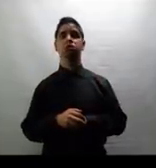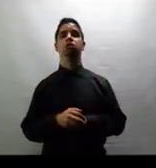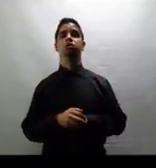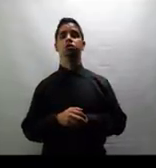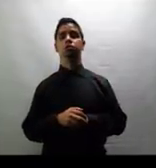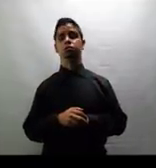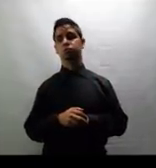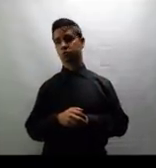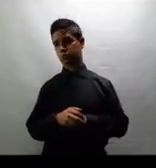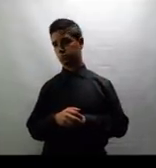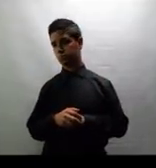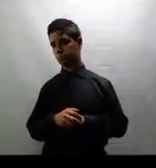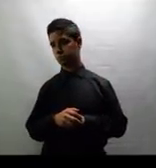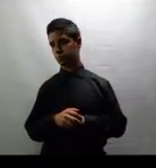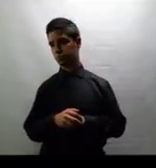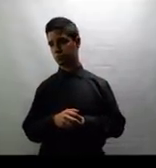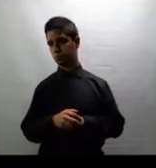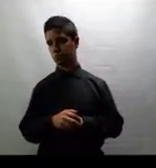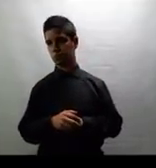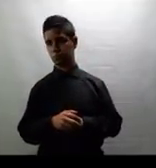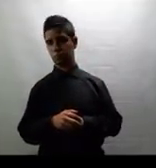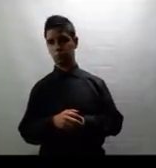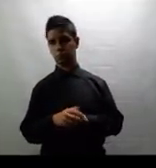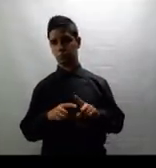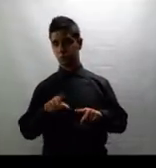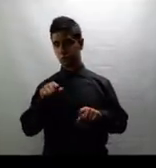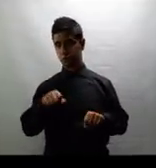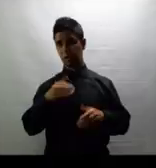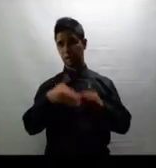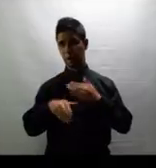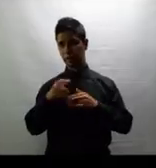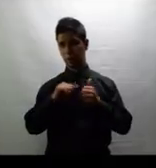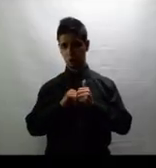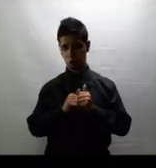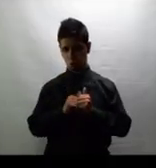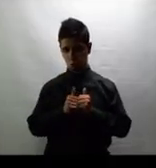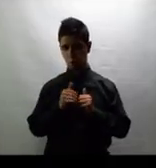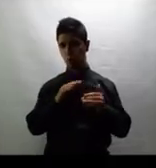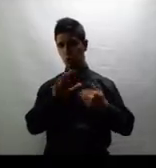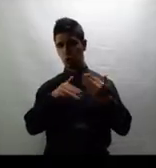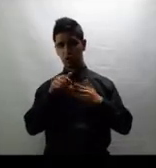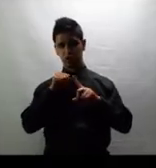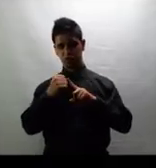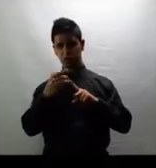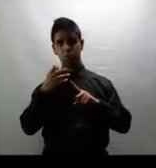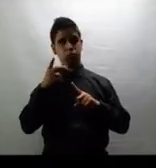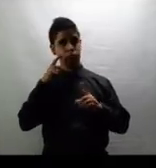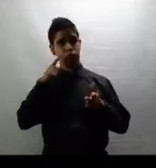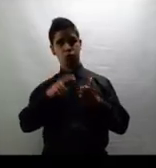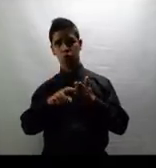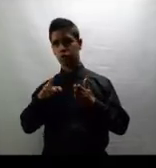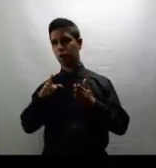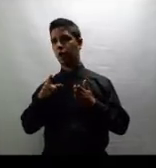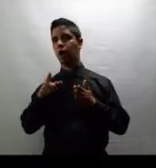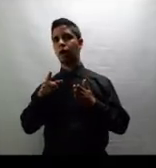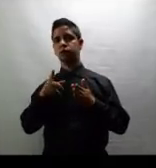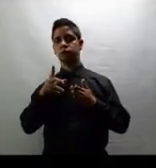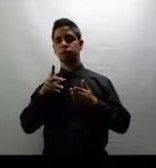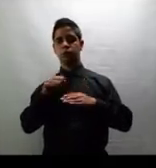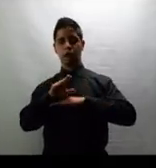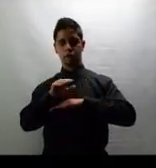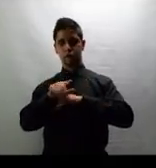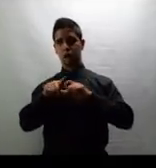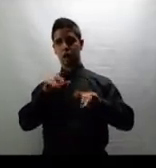es lo que sigue es la parte de como todas estas cosas ustedes las ven reflejadas en la música y en